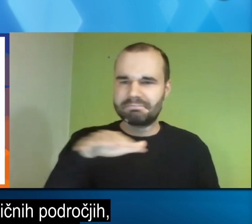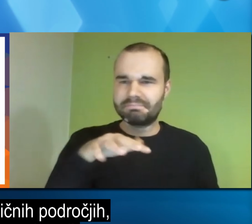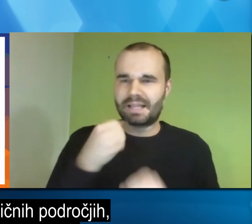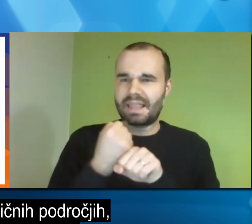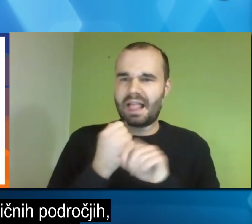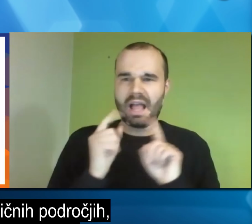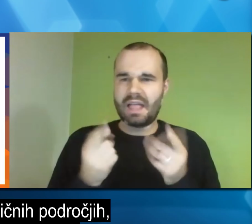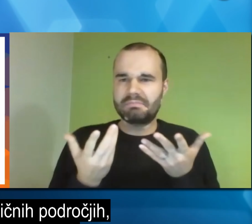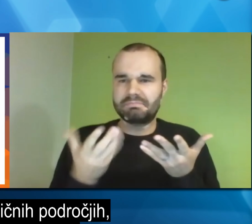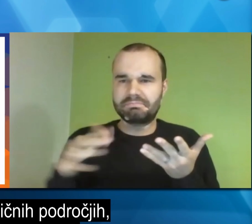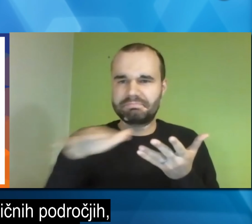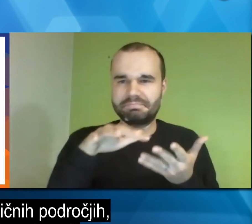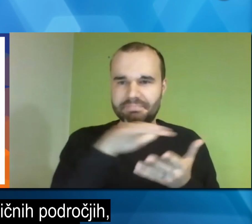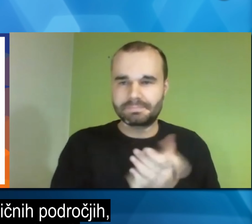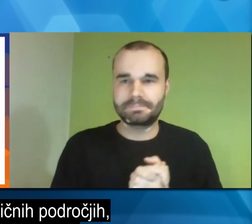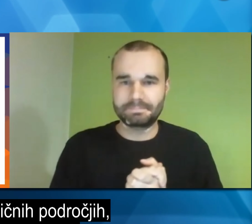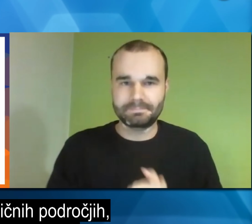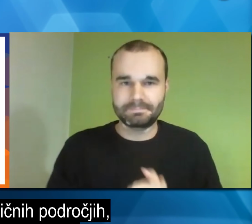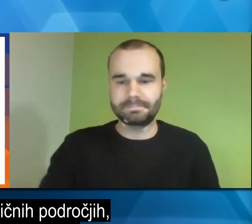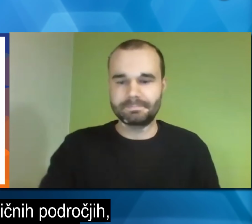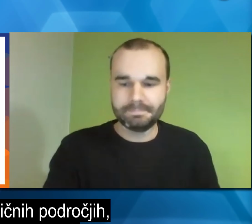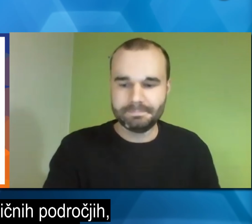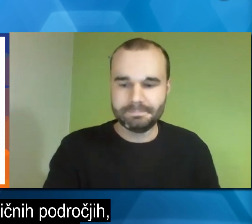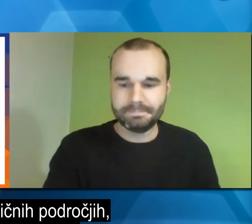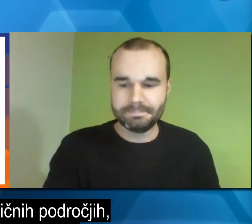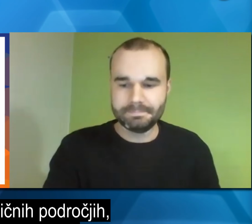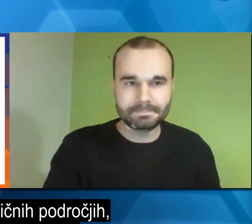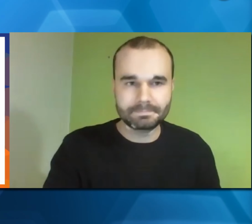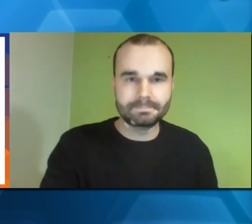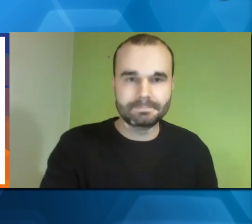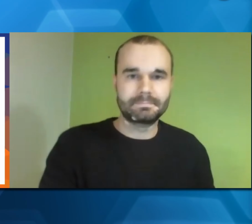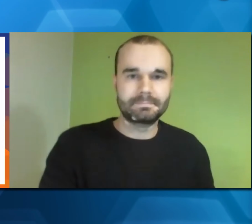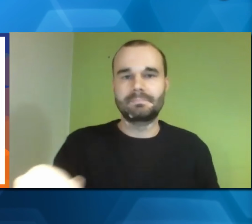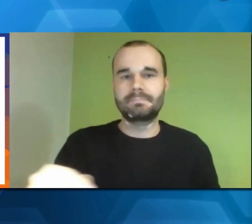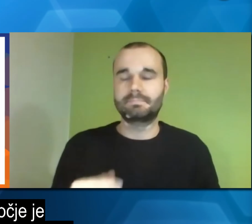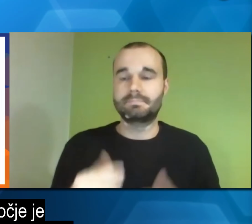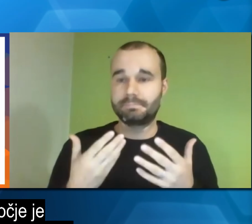HFS deluje na različnih področjih, katerih pa bom zdaj predstavil.